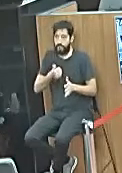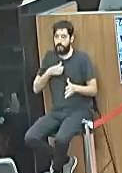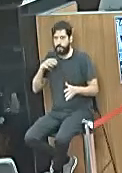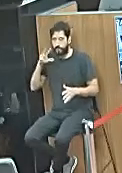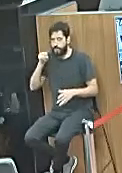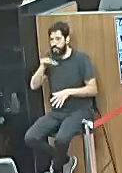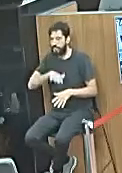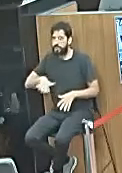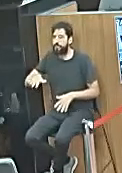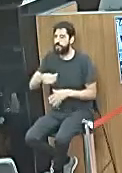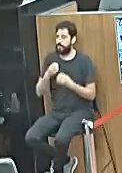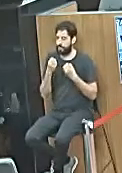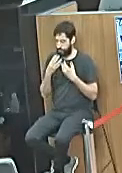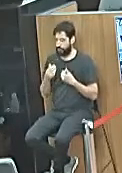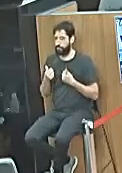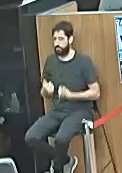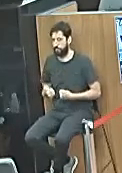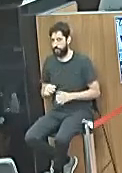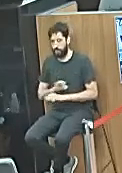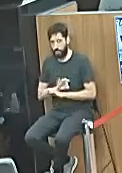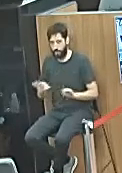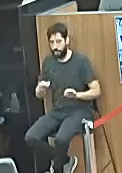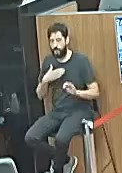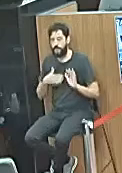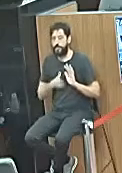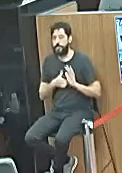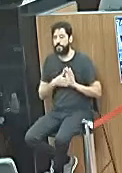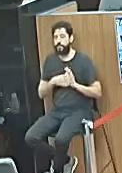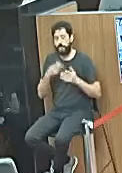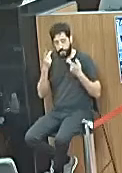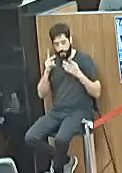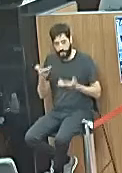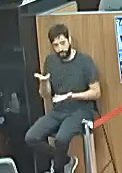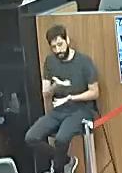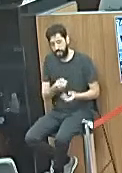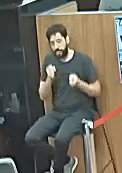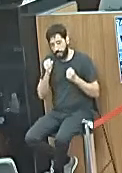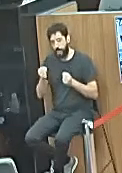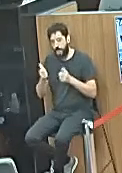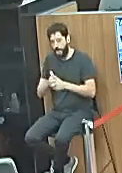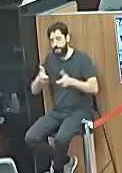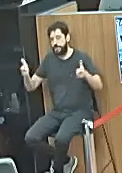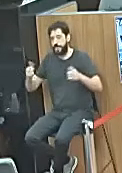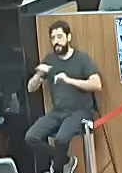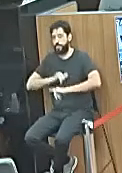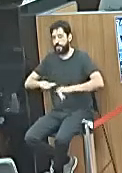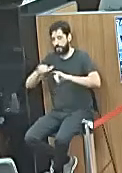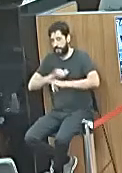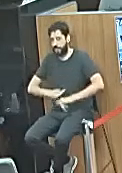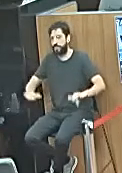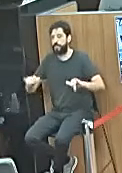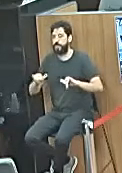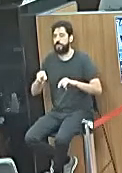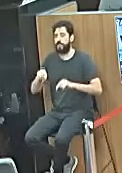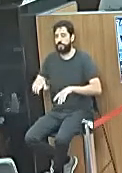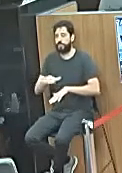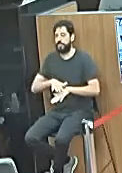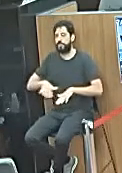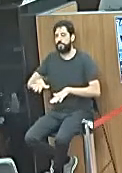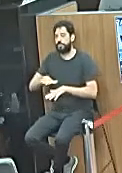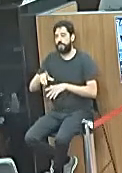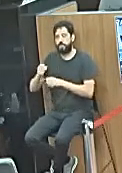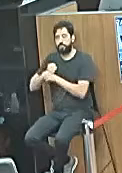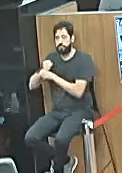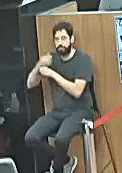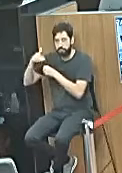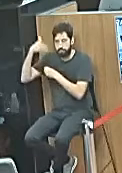espaço espaço bem propositivo e a nossa proposta pra vocês também que vocês possam ampliar a propaganda divulgação desse espaço e que nos próximos